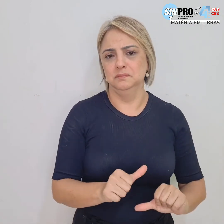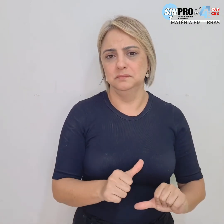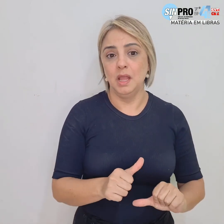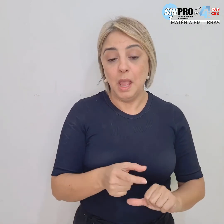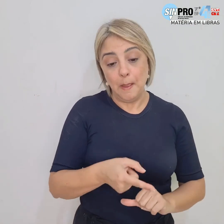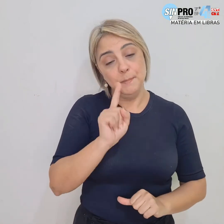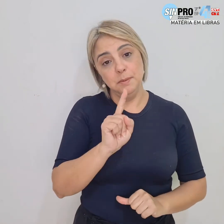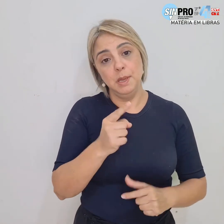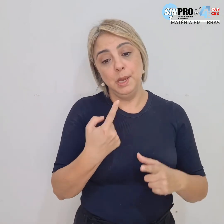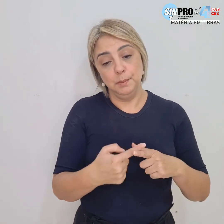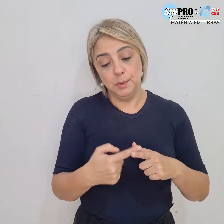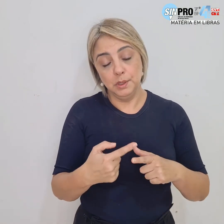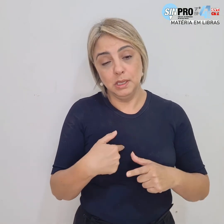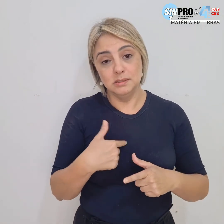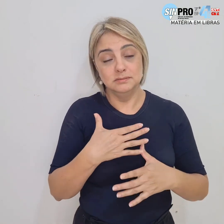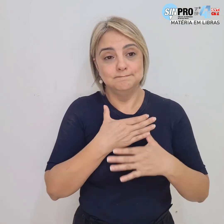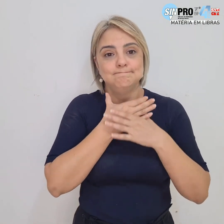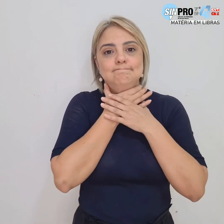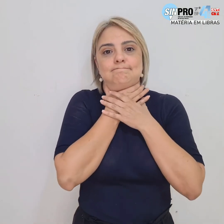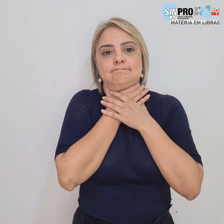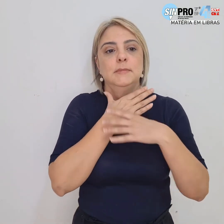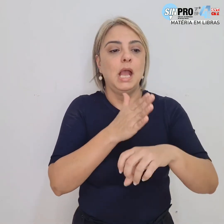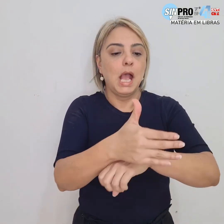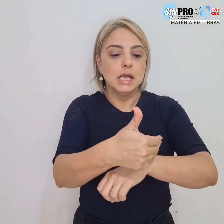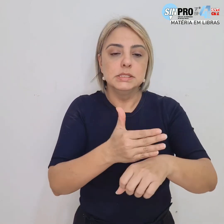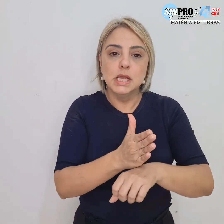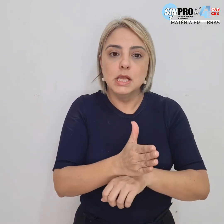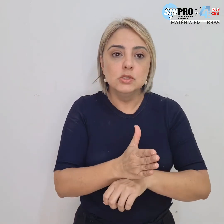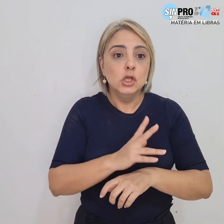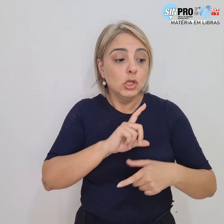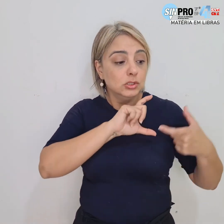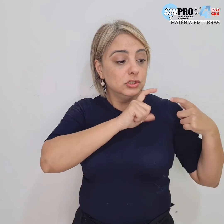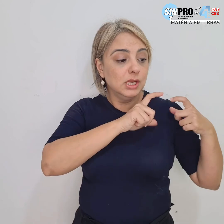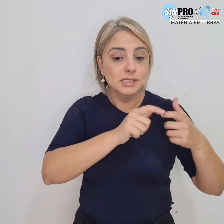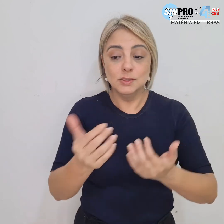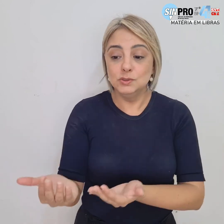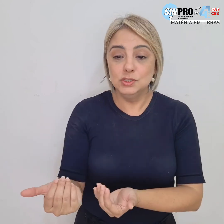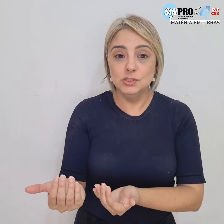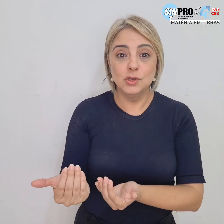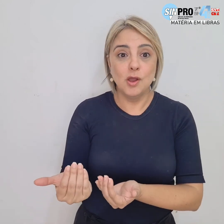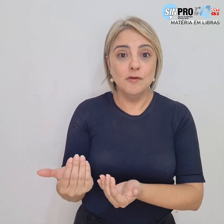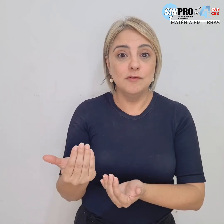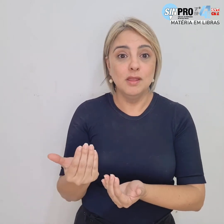Primeiro, porque estamos estrangulando o acesso de toda uma geração de jovens à educação superior.